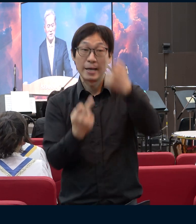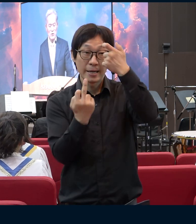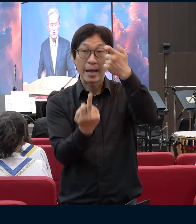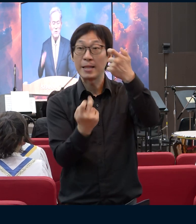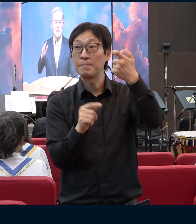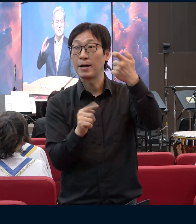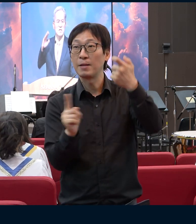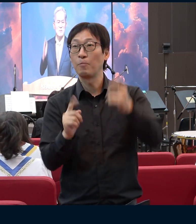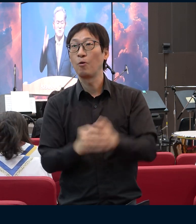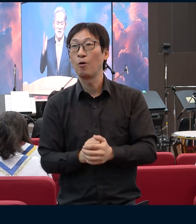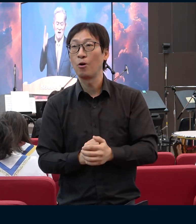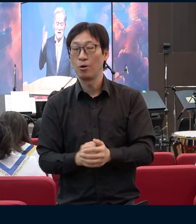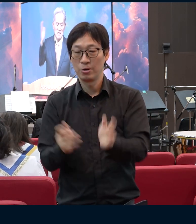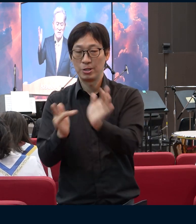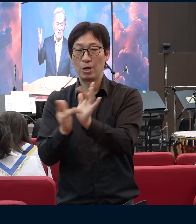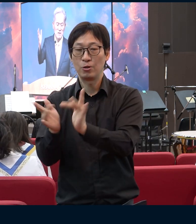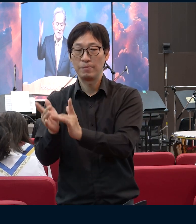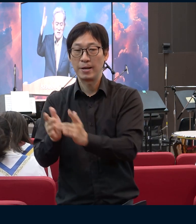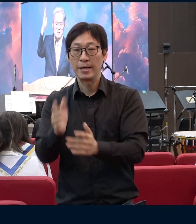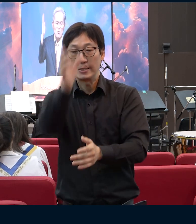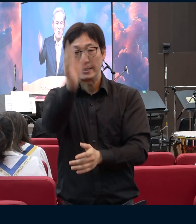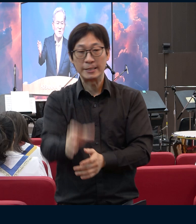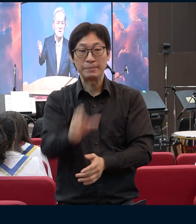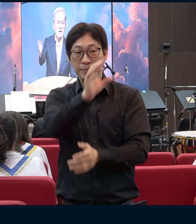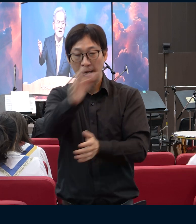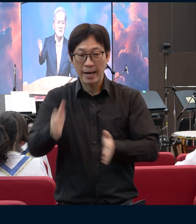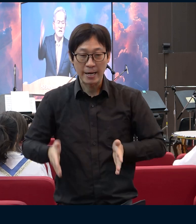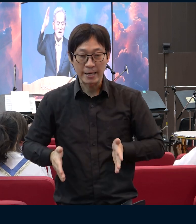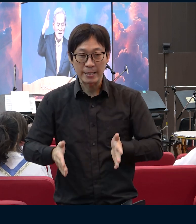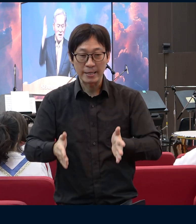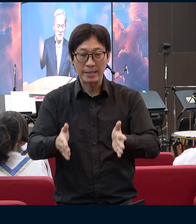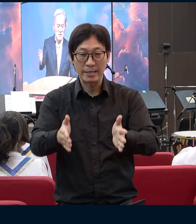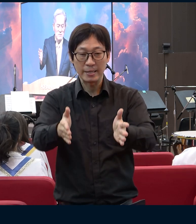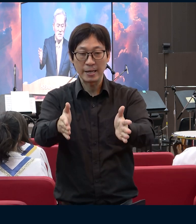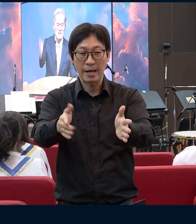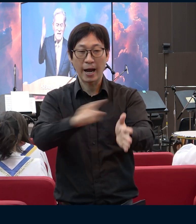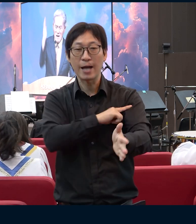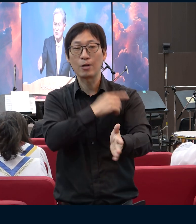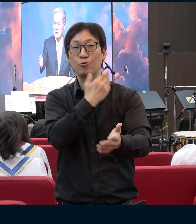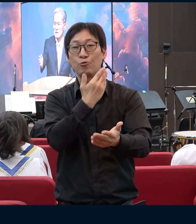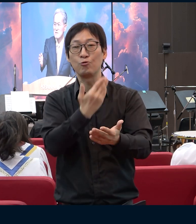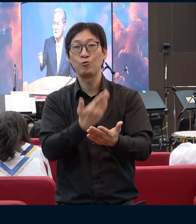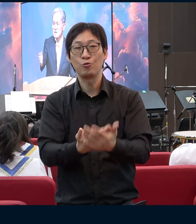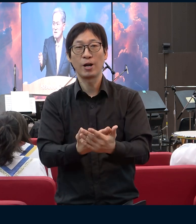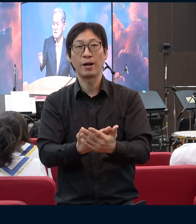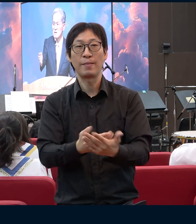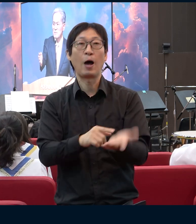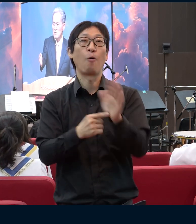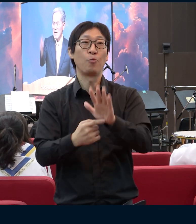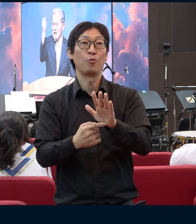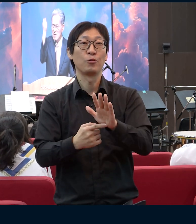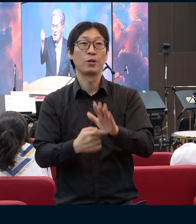겟세마네는요, 예수님의 십자가의 길이라고 하는 그 공생애의 핵심이